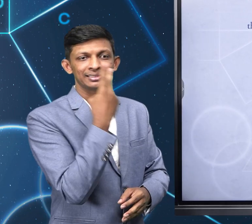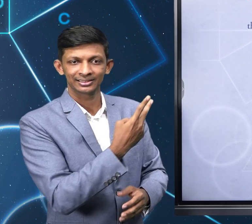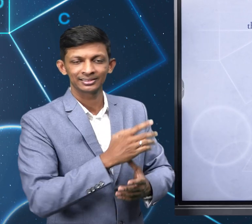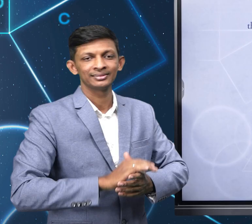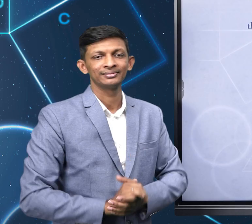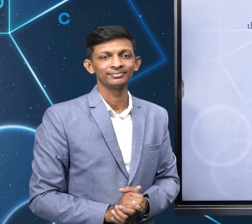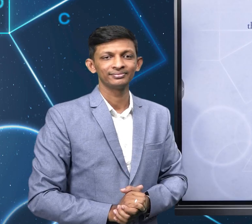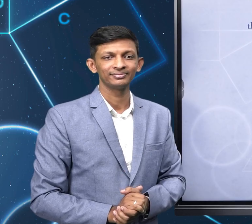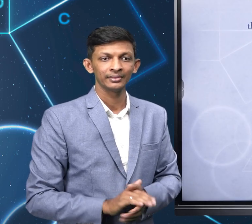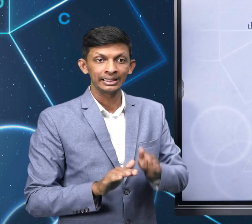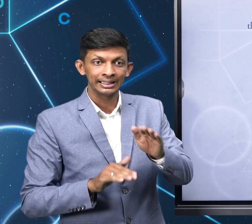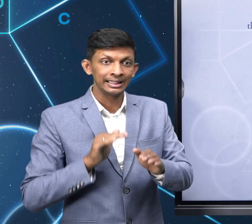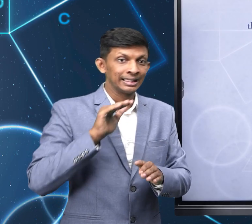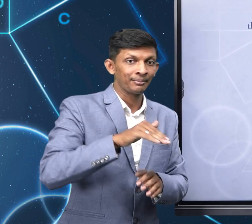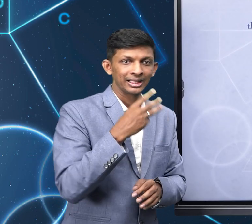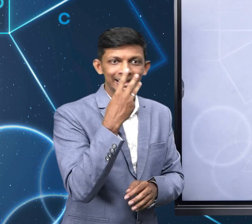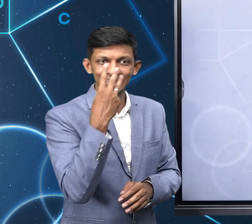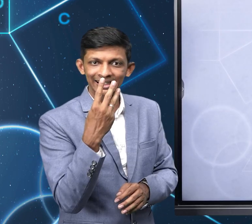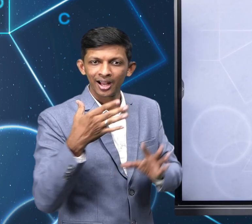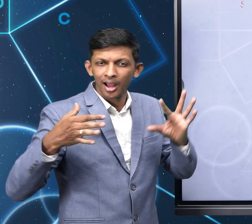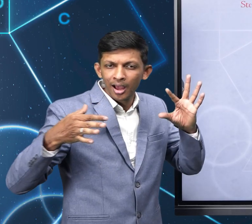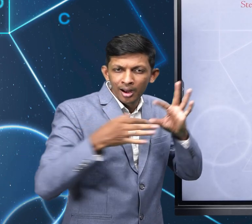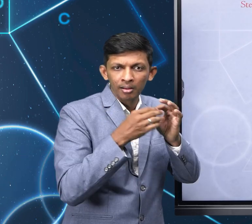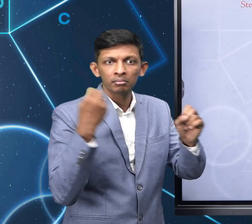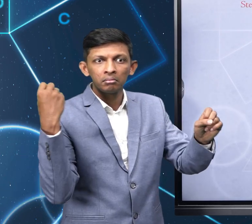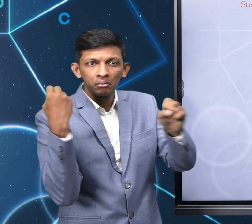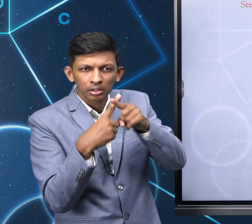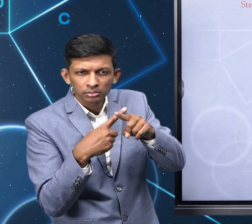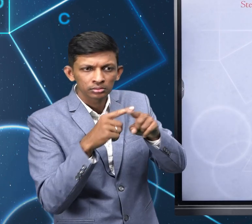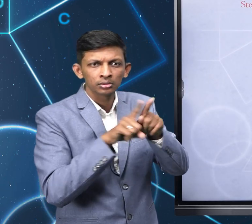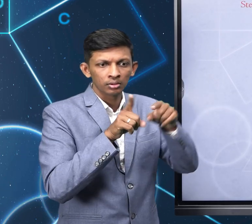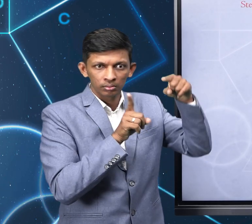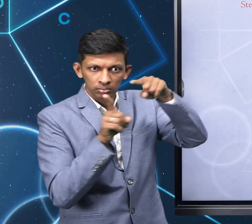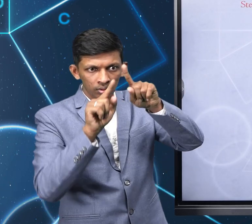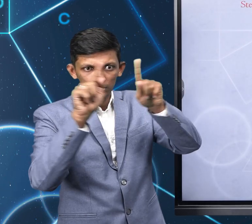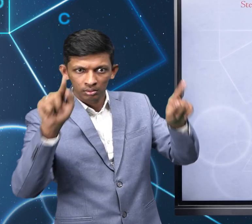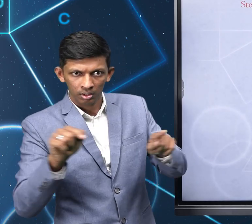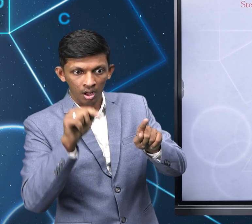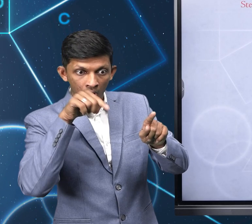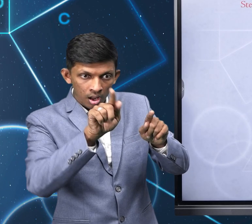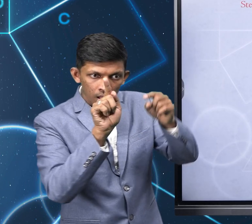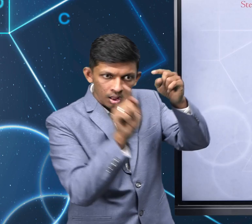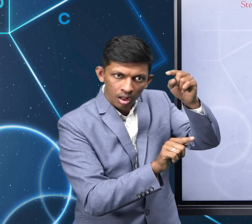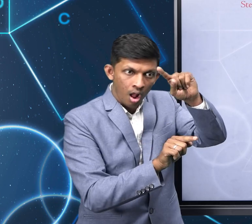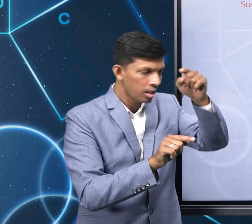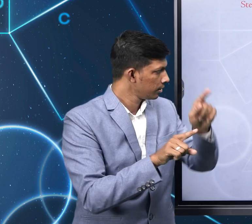3 युनिट्स काढा. चरण 3, जुळणारे कॉर्नर योग्य रेषा विभागांसह कनेक्ट करा.